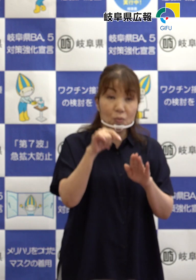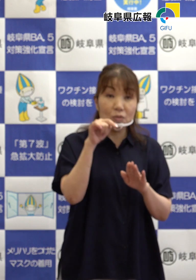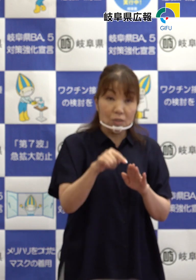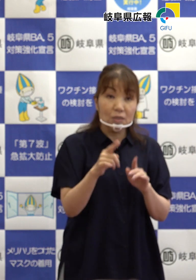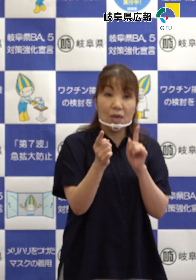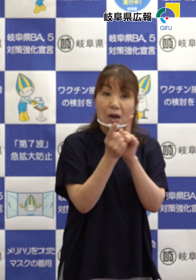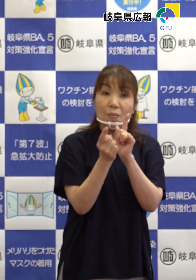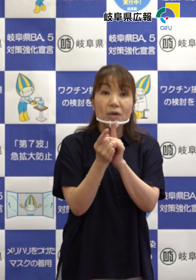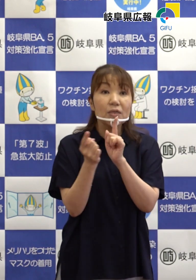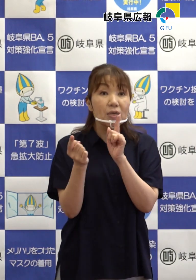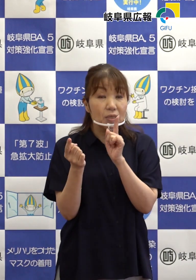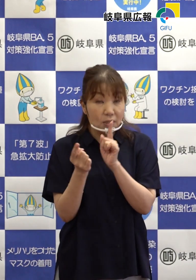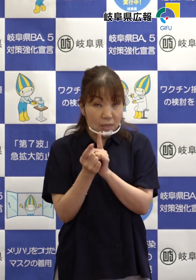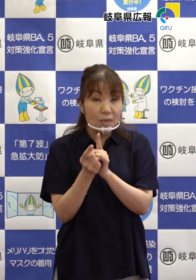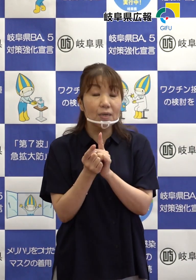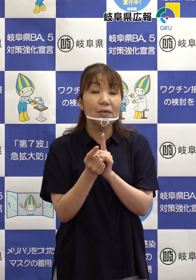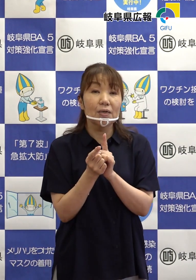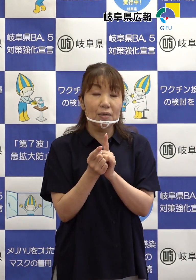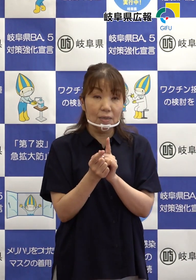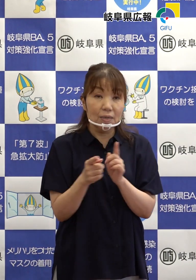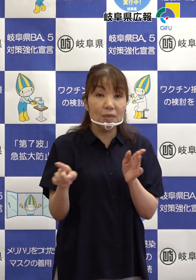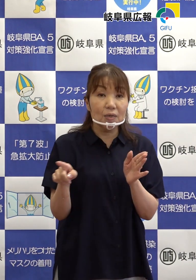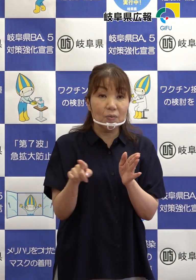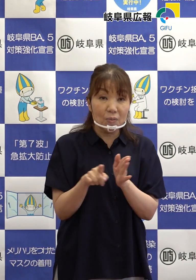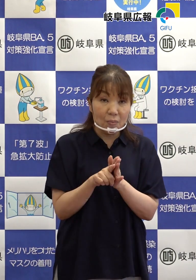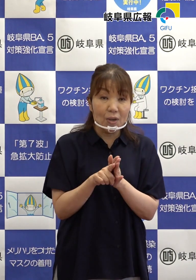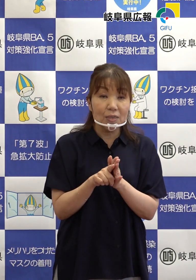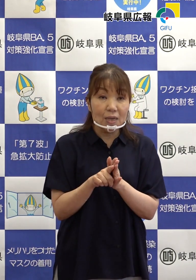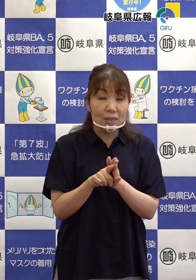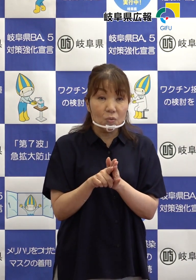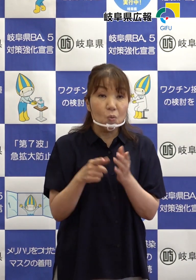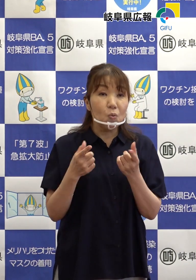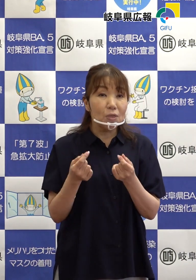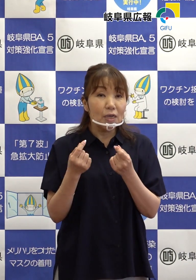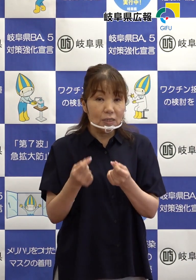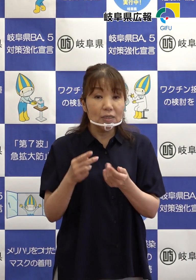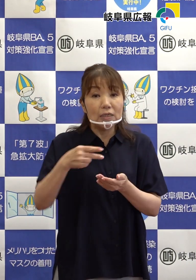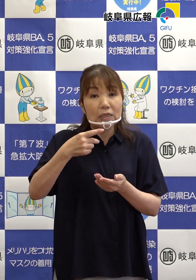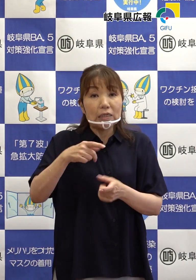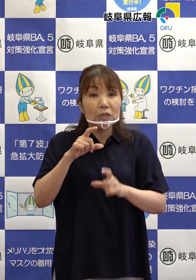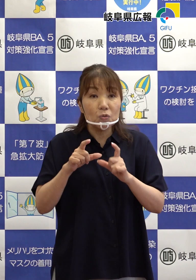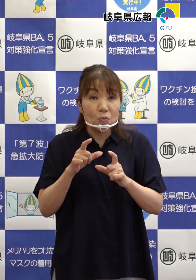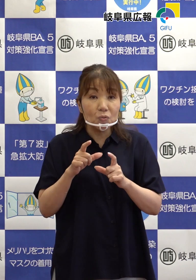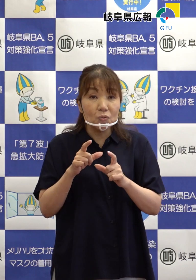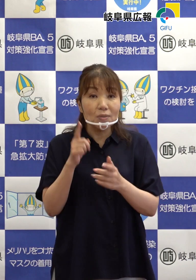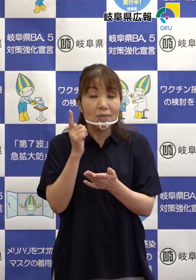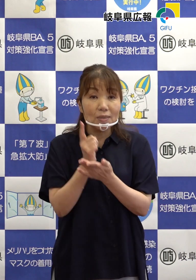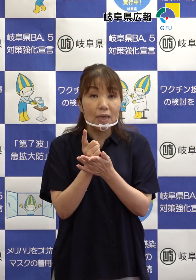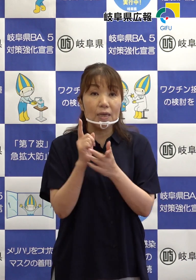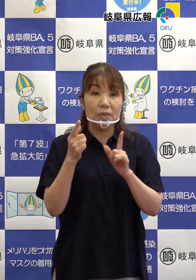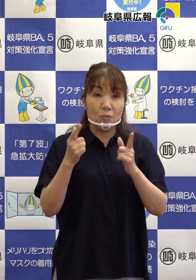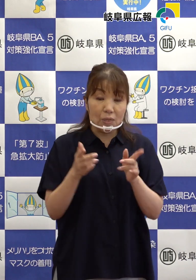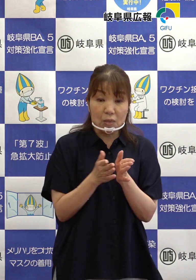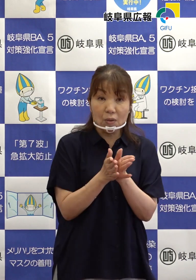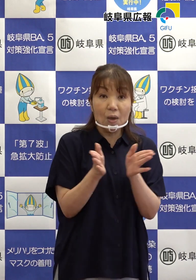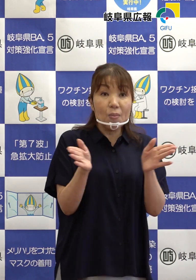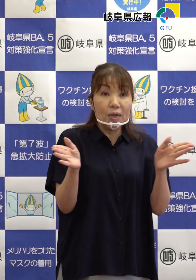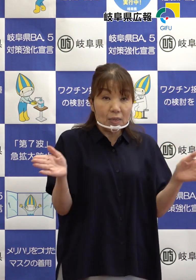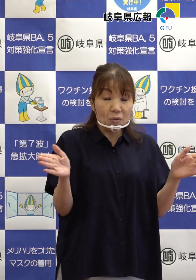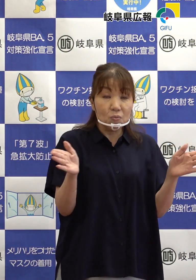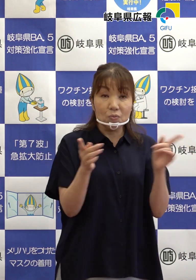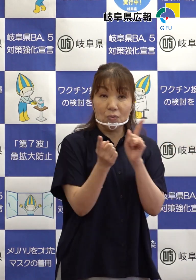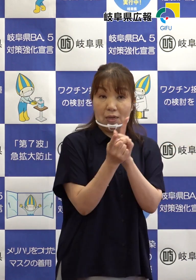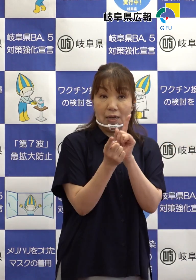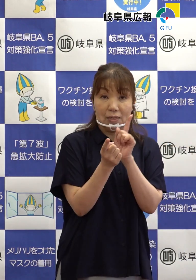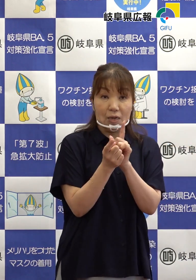ですねまあこれまでのようなインショップ中心でおなじみですね幅広く対策を取れるようなそういった